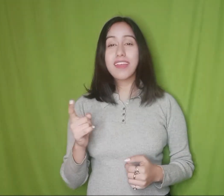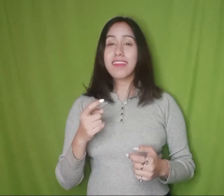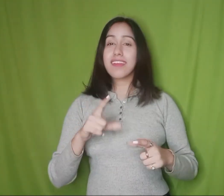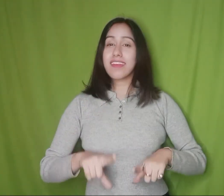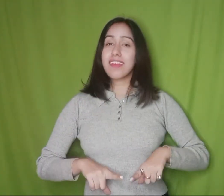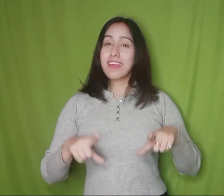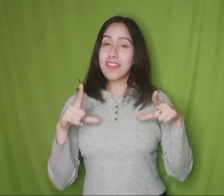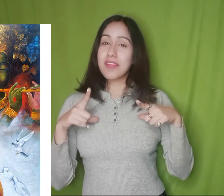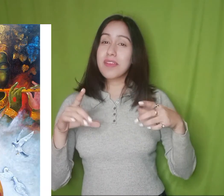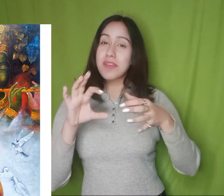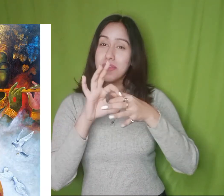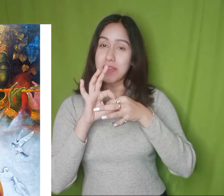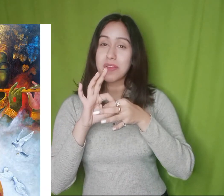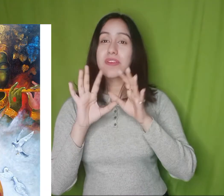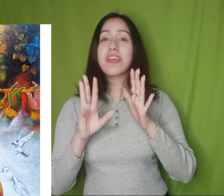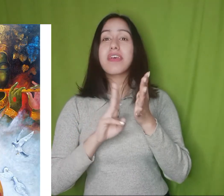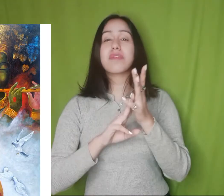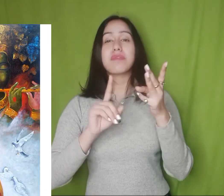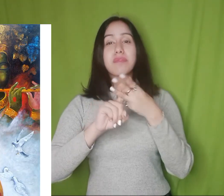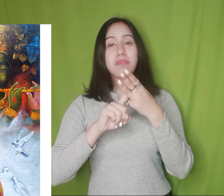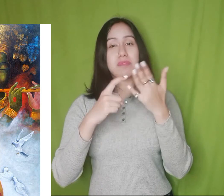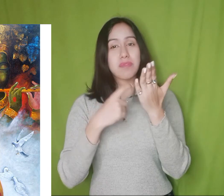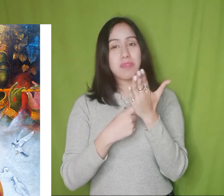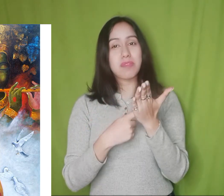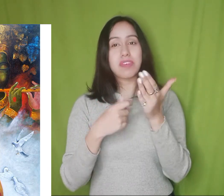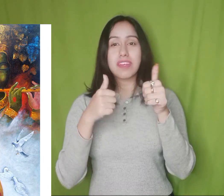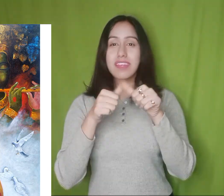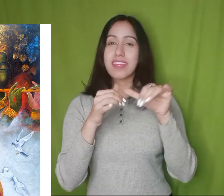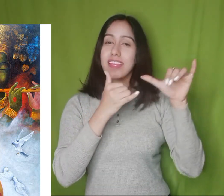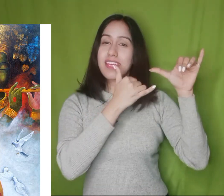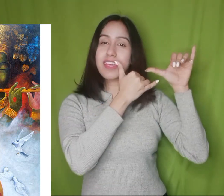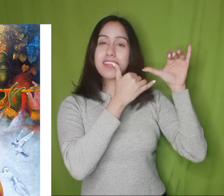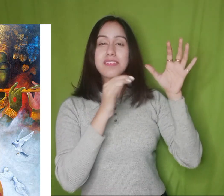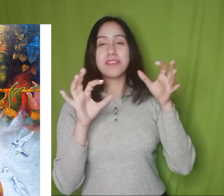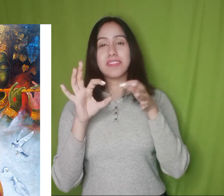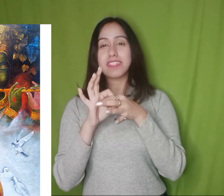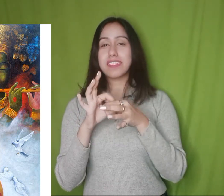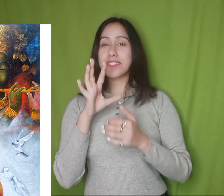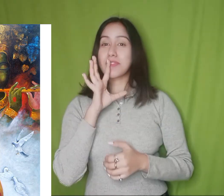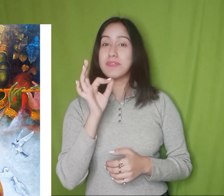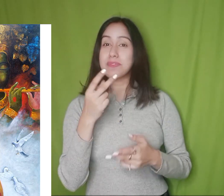चुक गया था और कान्हा के साथ उनका रिश्ता वो तो अमर है।